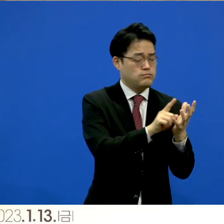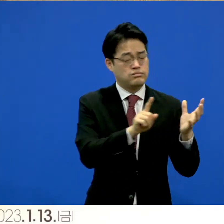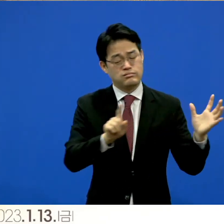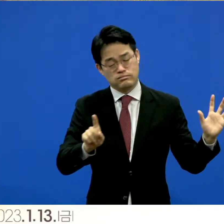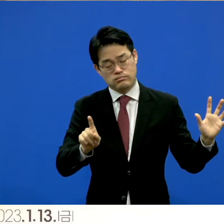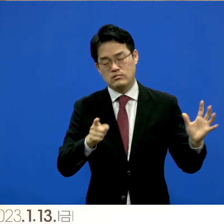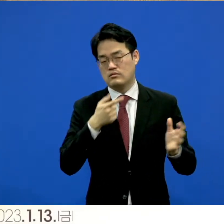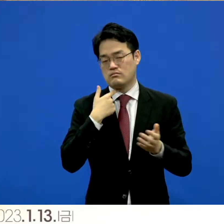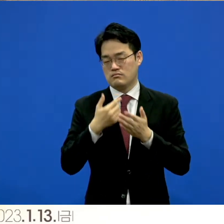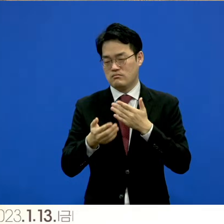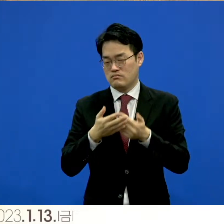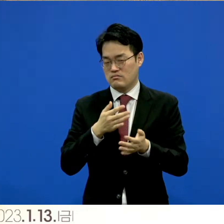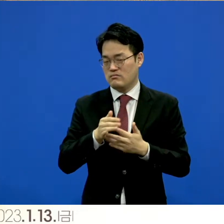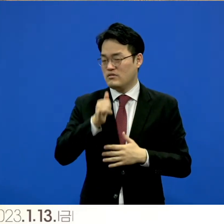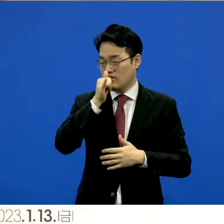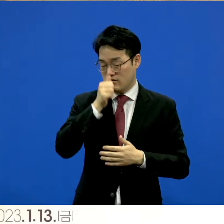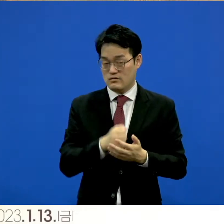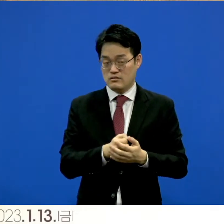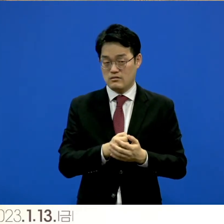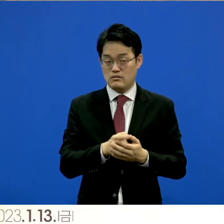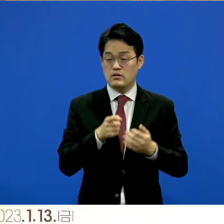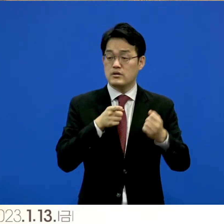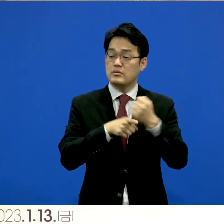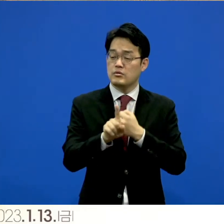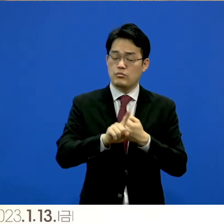이 배제의 문화는 편가르기입니다.